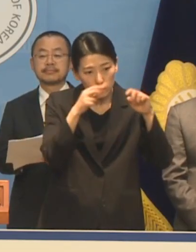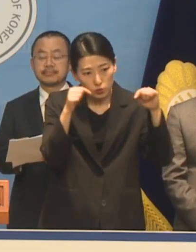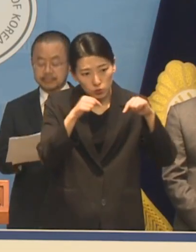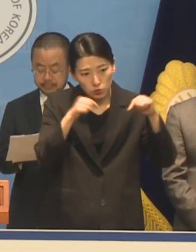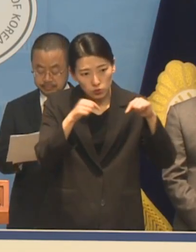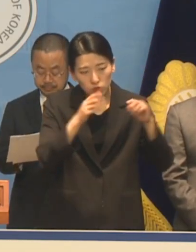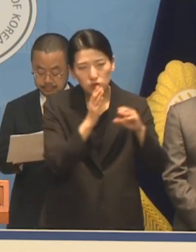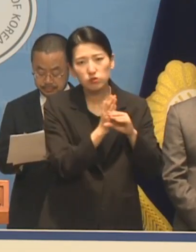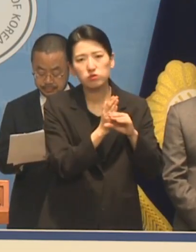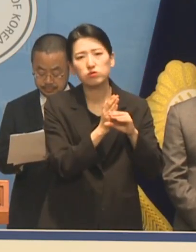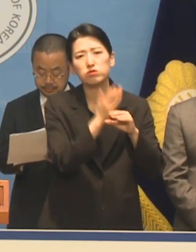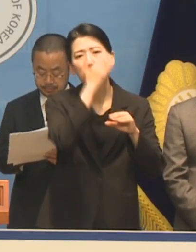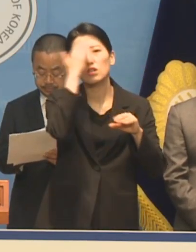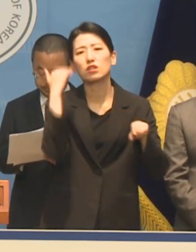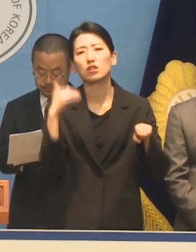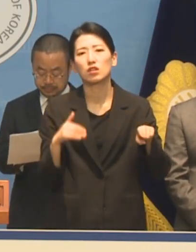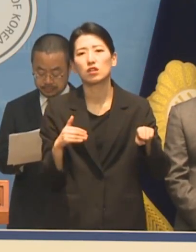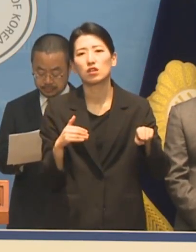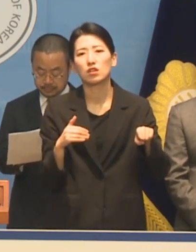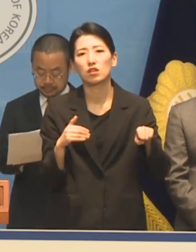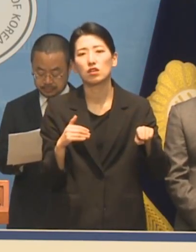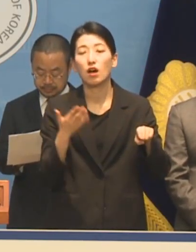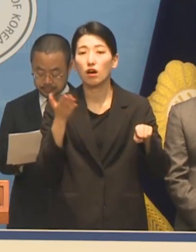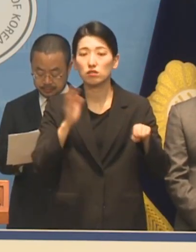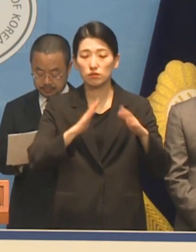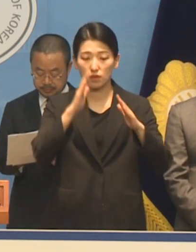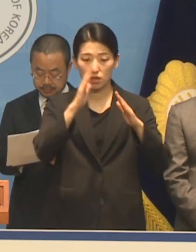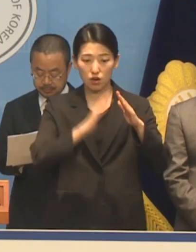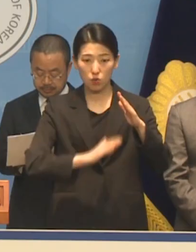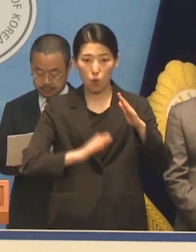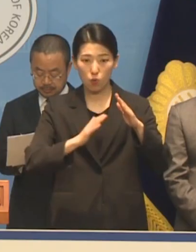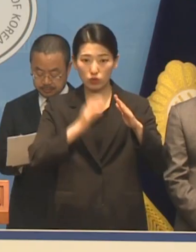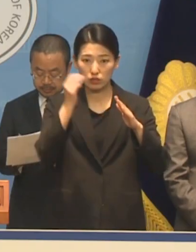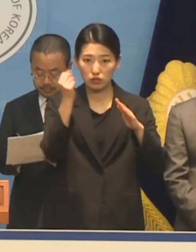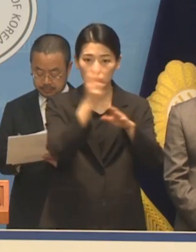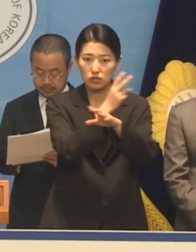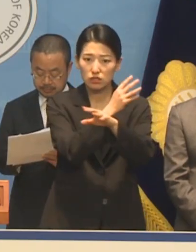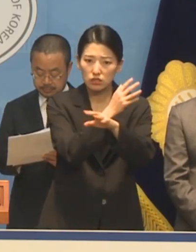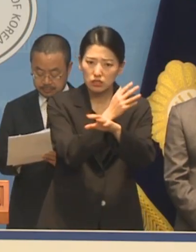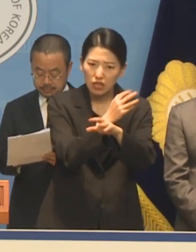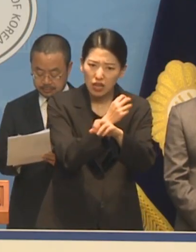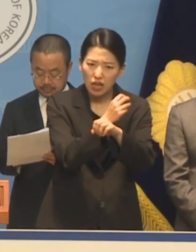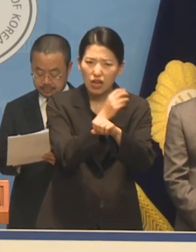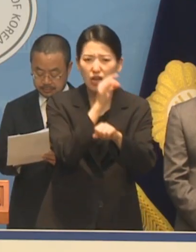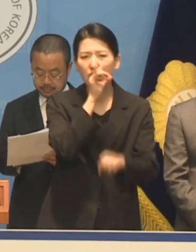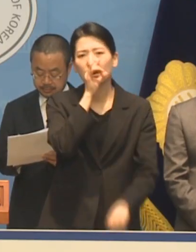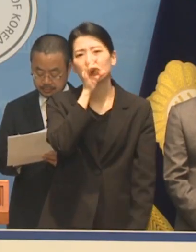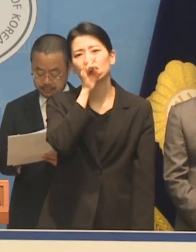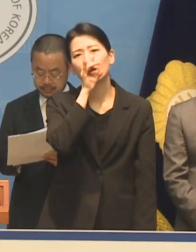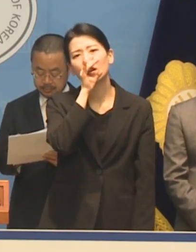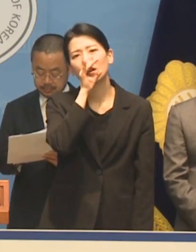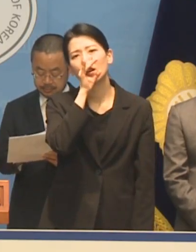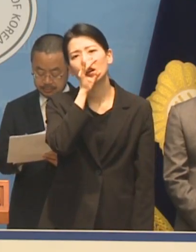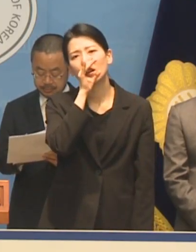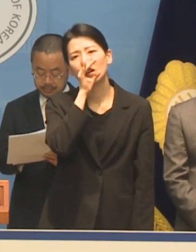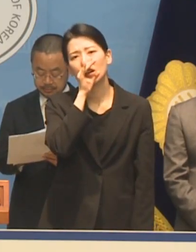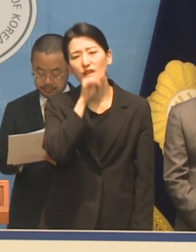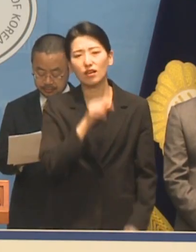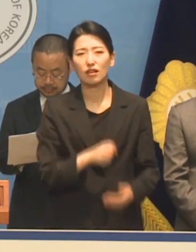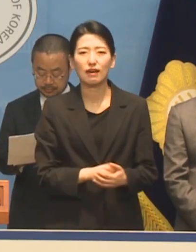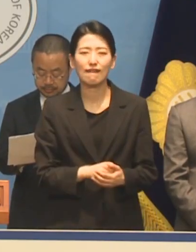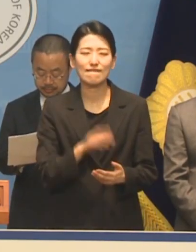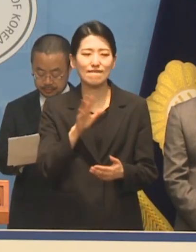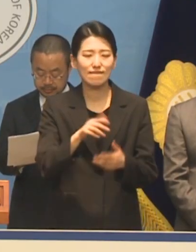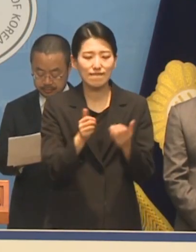합니다. 그러나 공식적으로 재계약이 성사되지는 않았고 서울 피의의 채권단